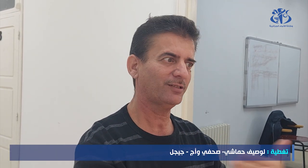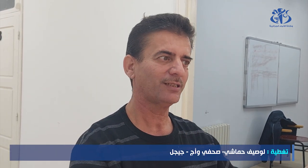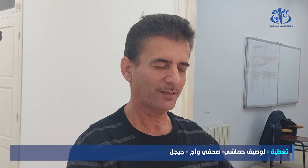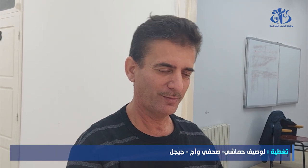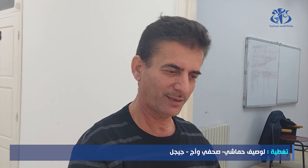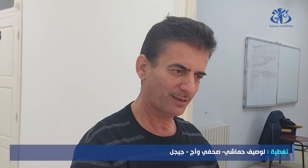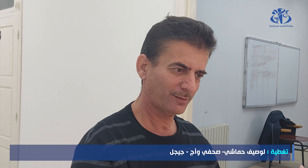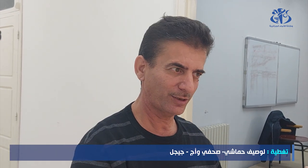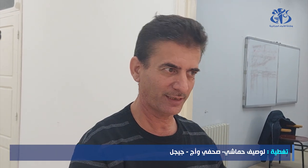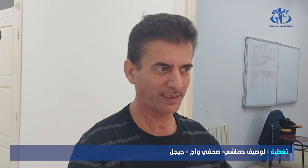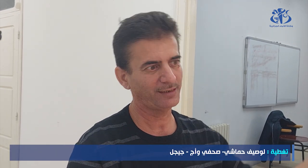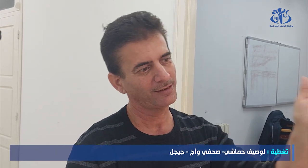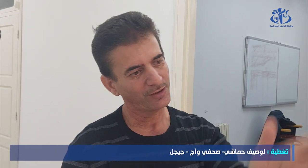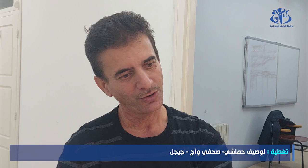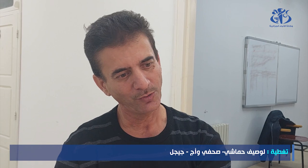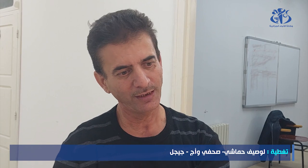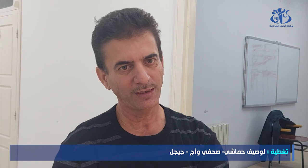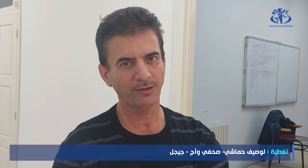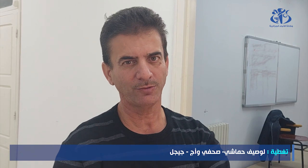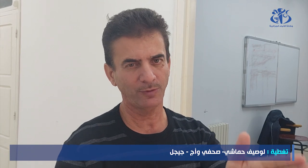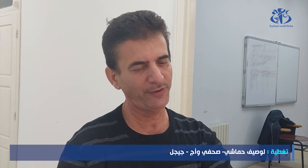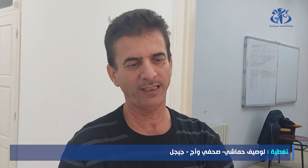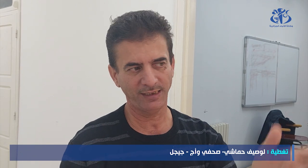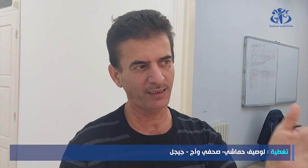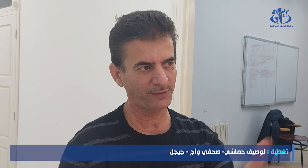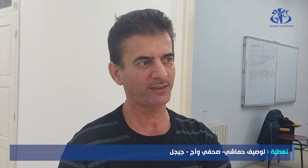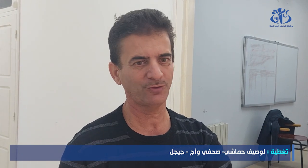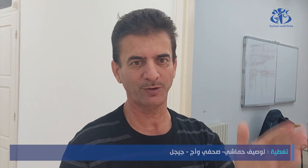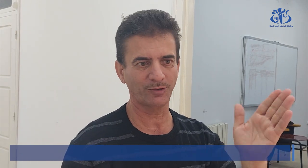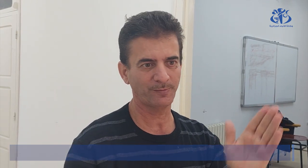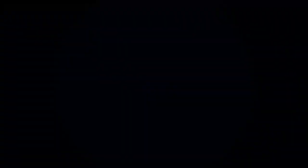كوميونيكاسيون بين المؤطرين والفئة هذه الأطفال الصم البكم.